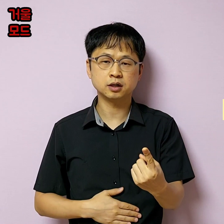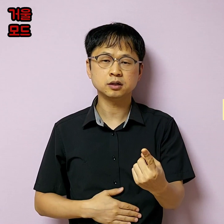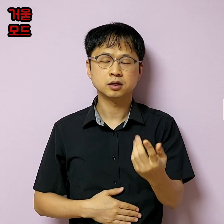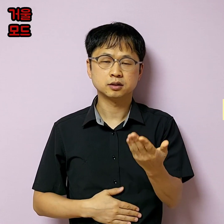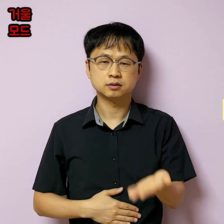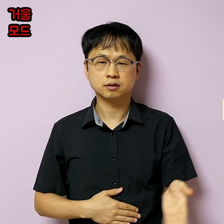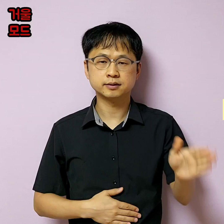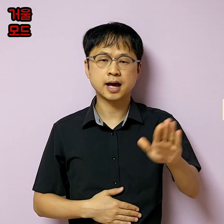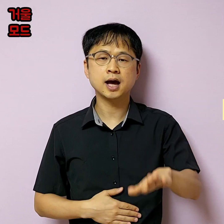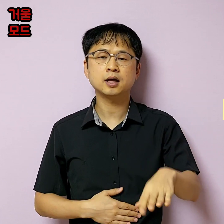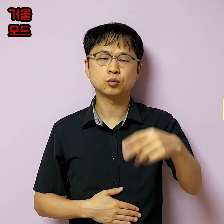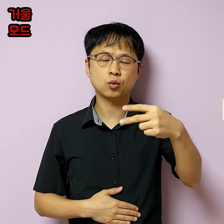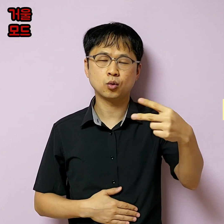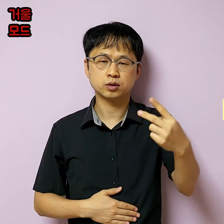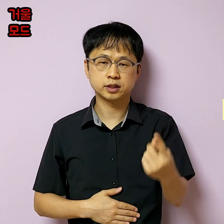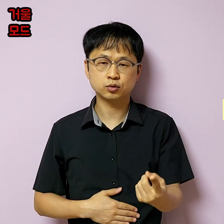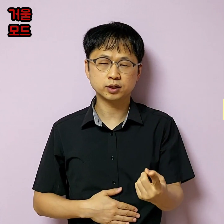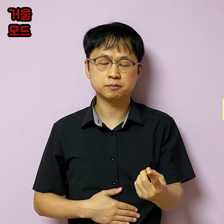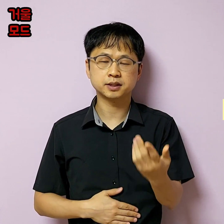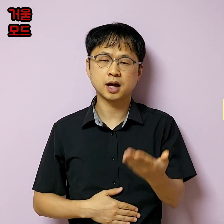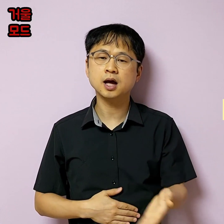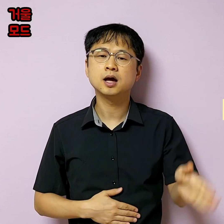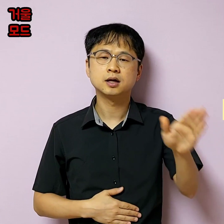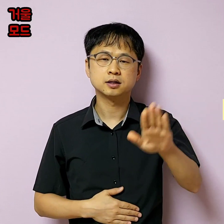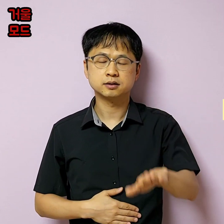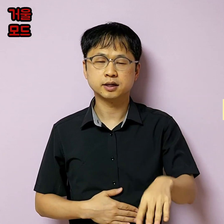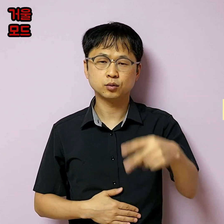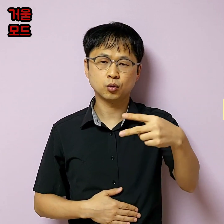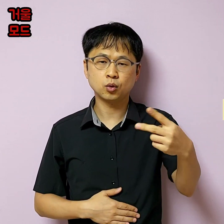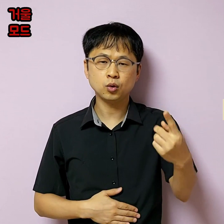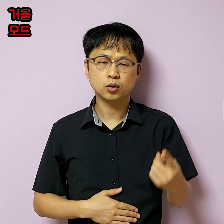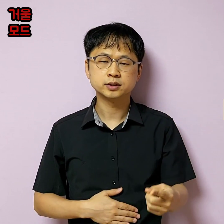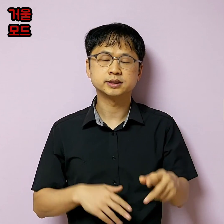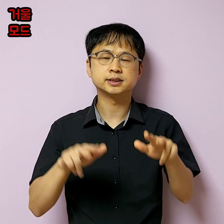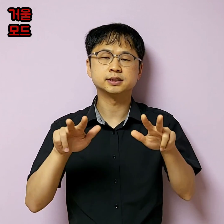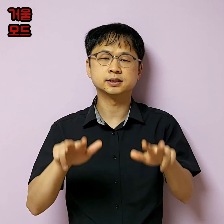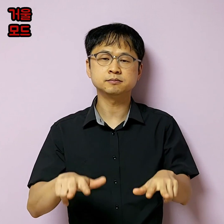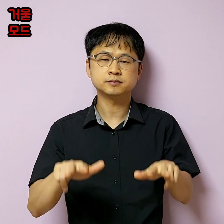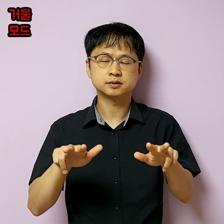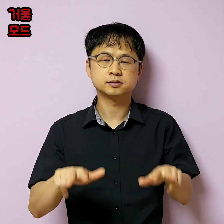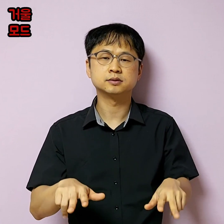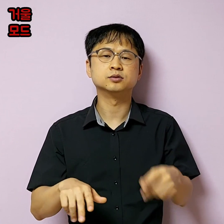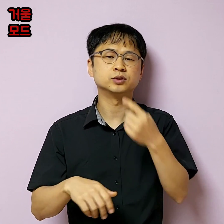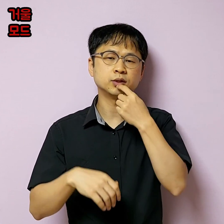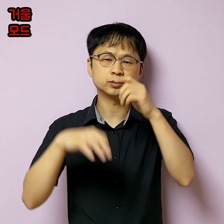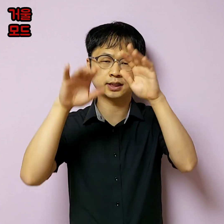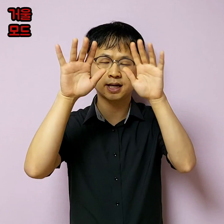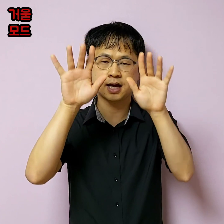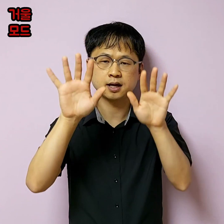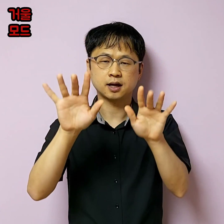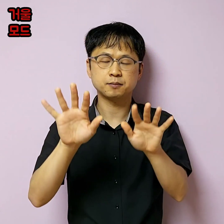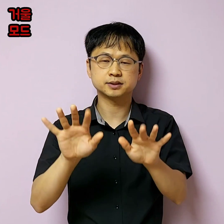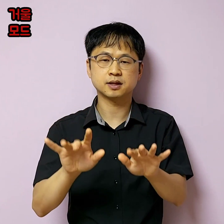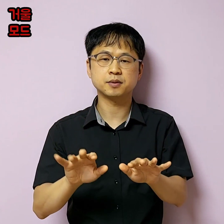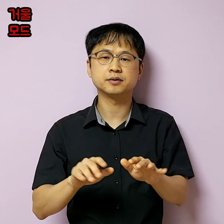해주시면 그러나 도, 그래도가 됩니다. 그래도 지금 그 눈이 오잖아. 앞에서